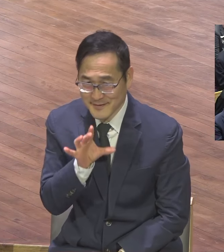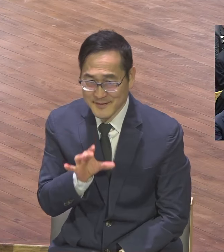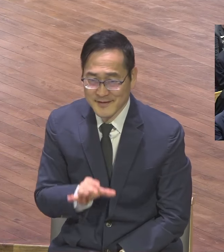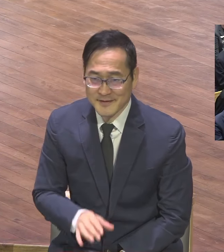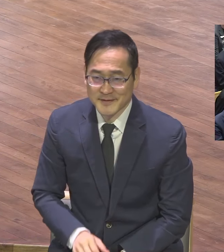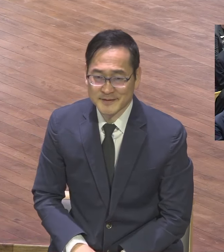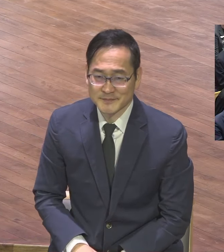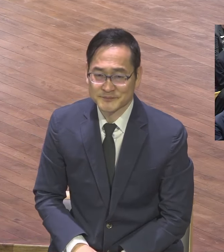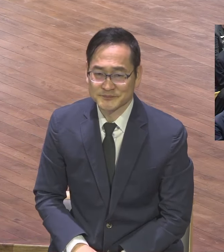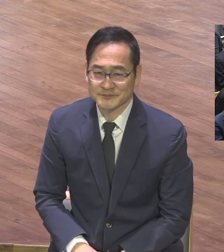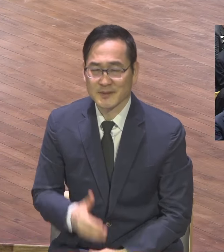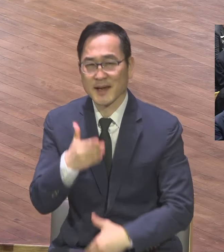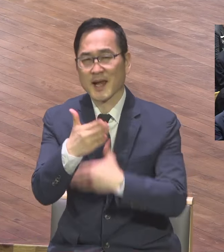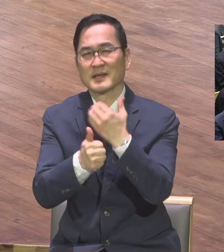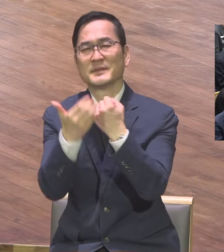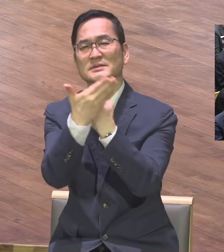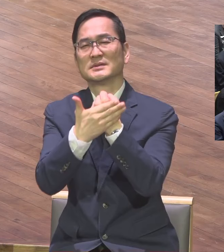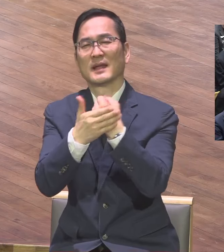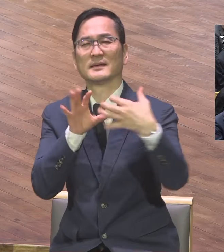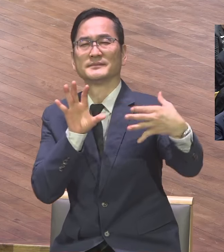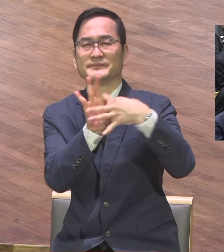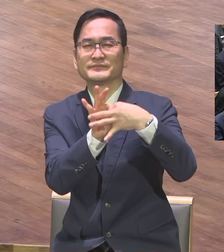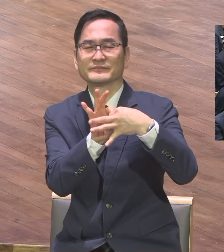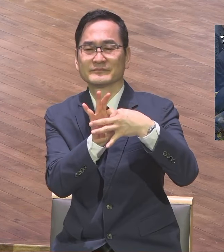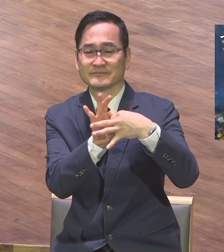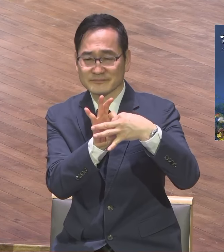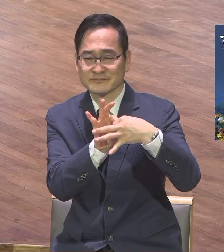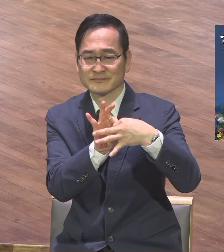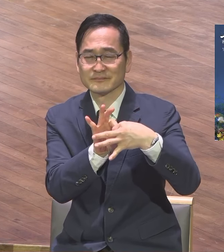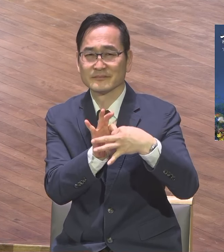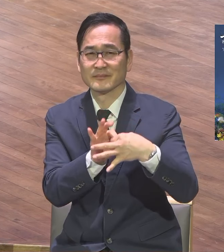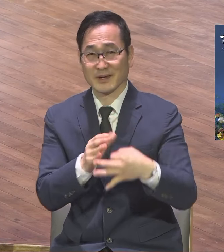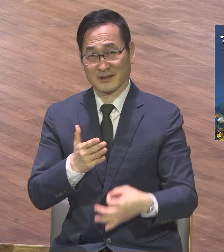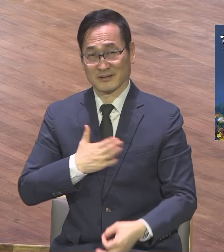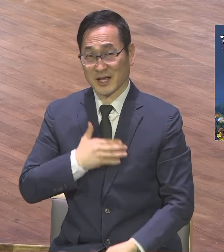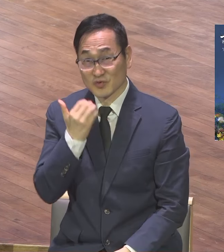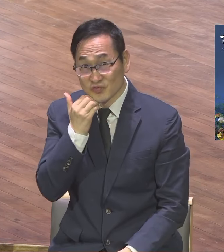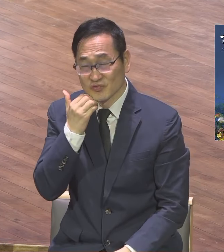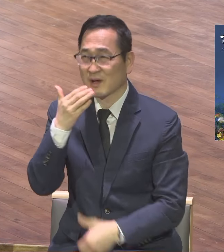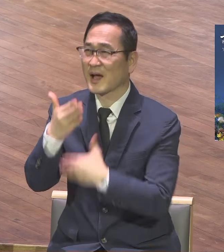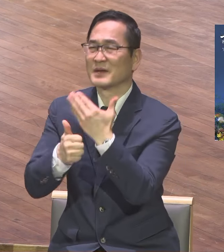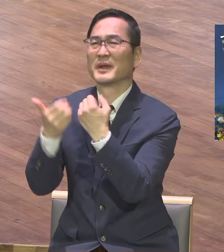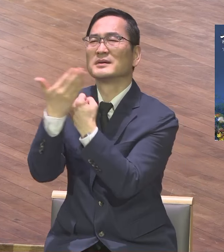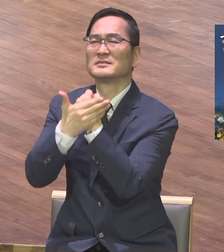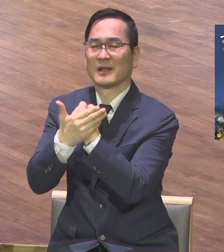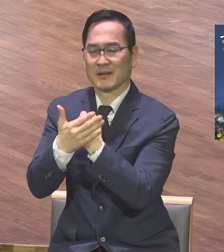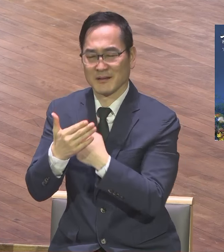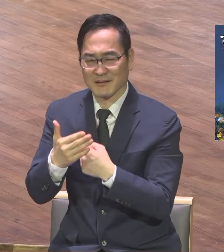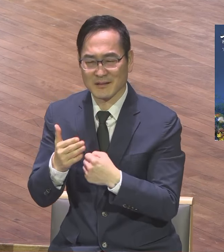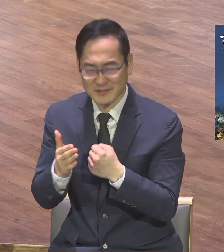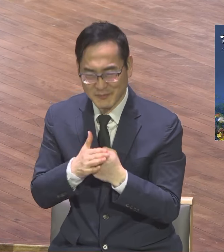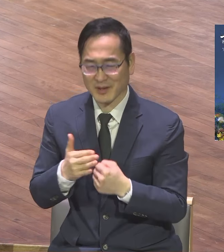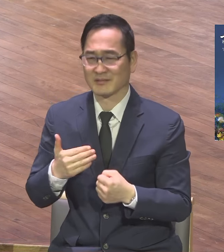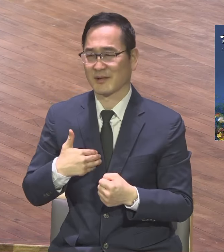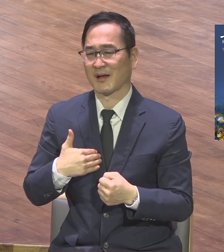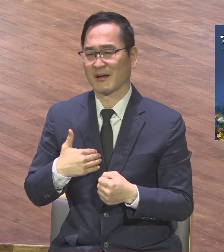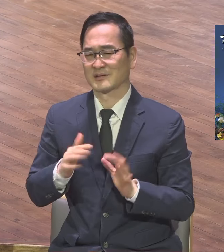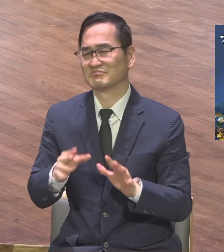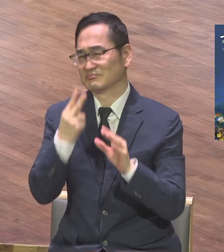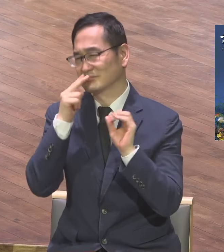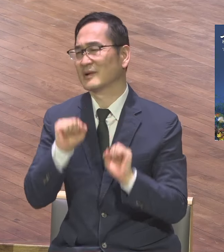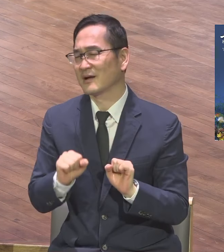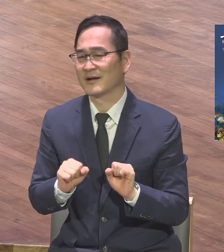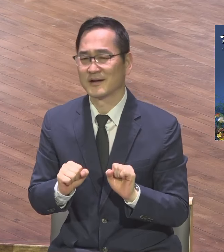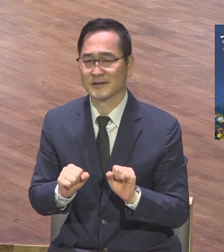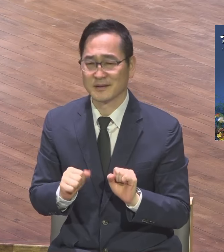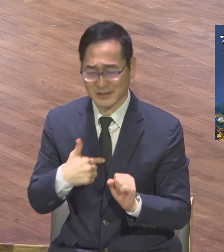하나님의 은혜다 이렇게 살면서 나의 나된 것은 하나님의 은혜. 제가 뭐 하는 게 있습니까? 제가 한